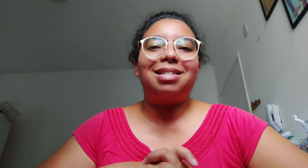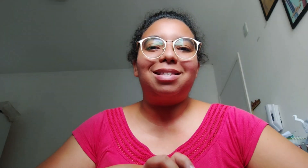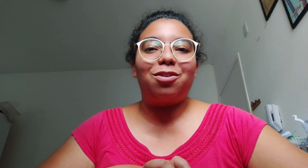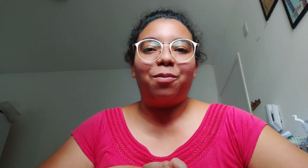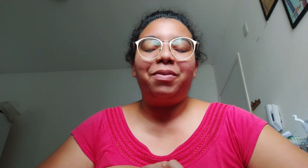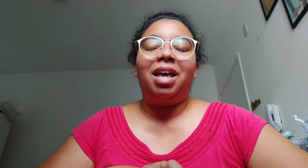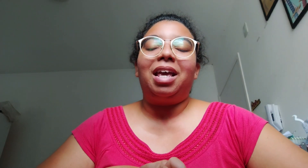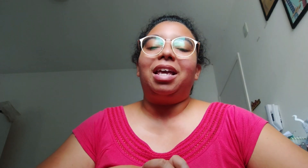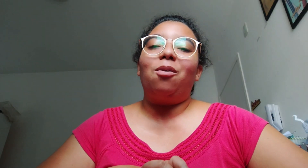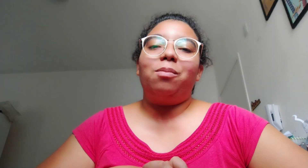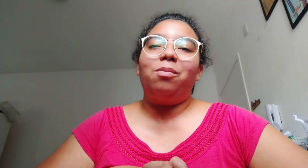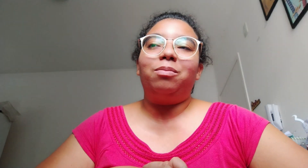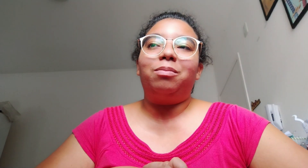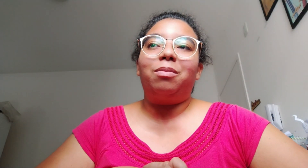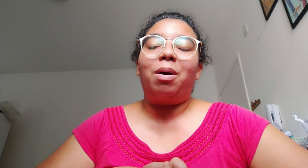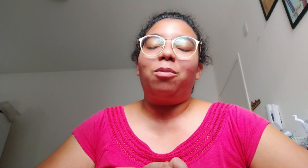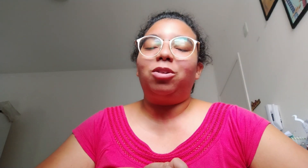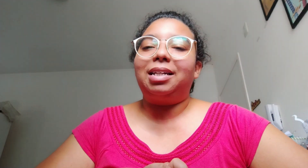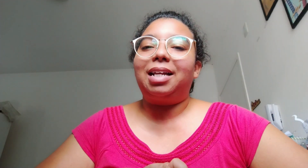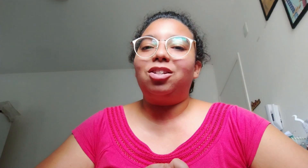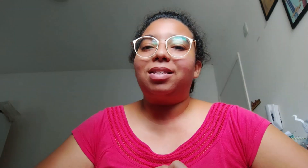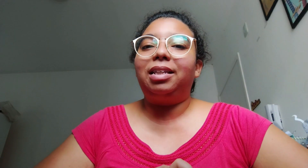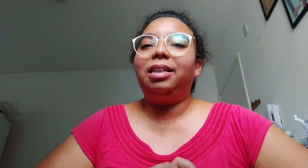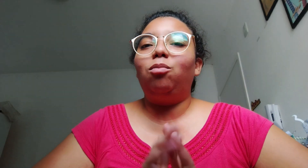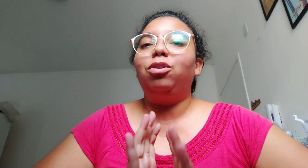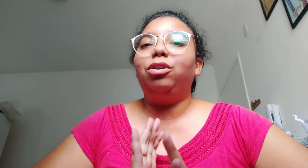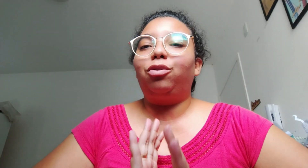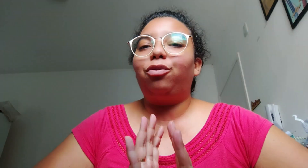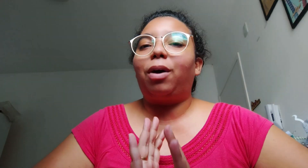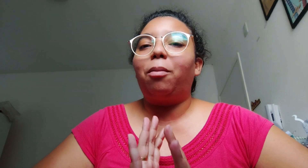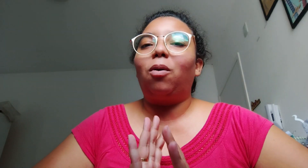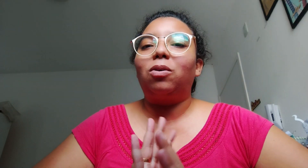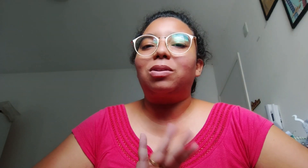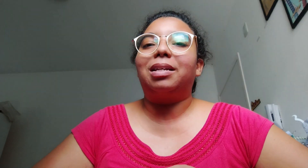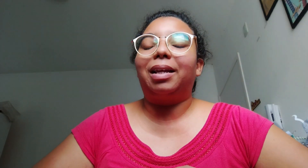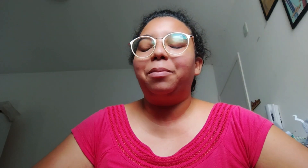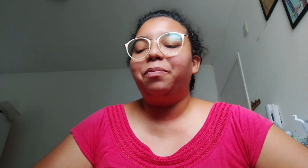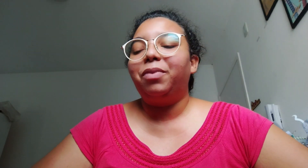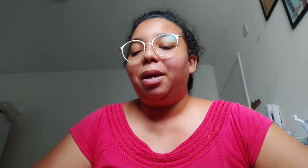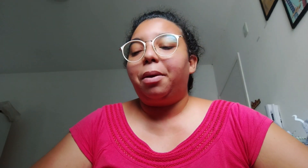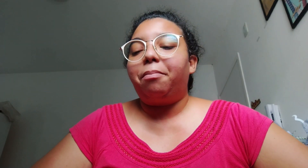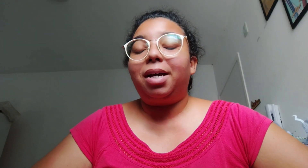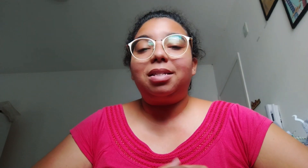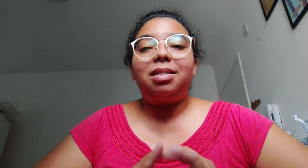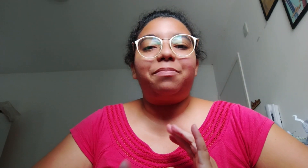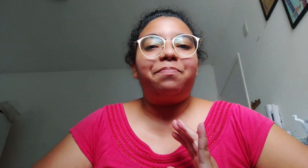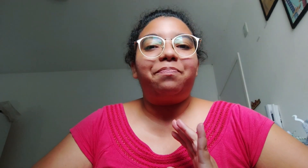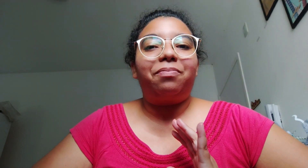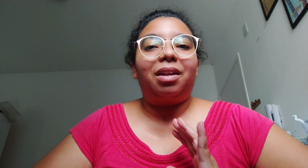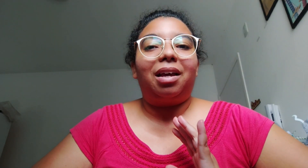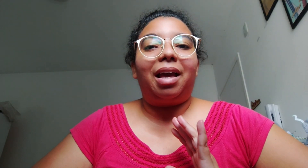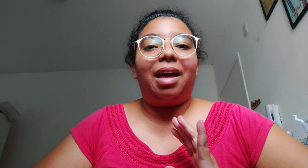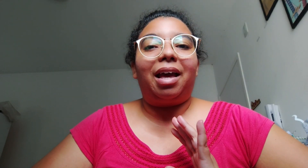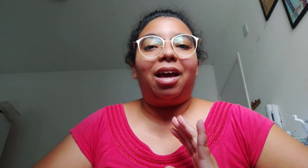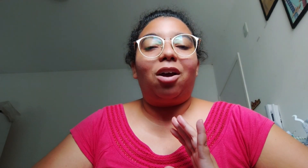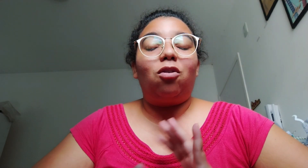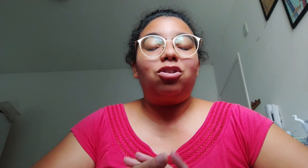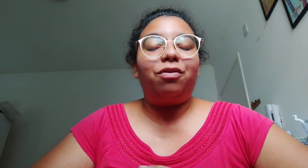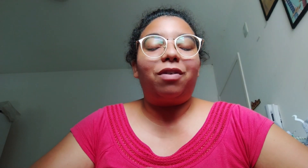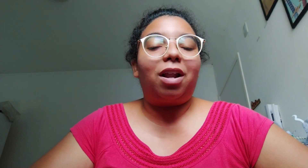Brasil, que é uma modalidade assim não muito famosa, né? Mas hoje eu vim falar com